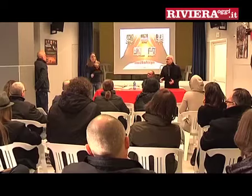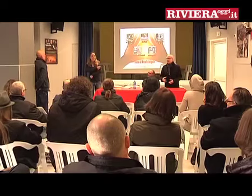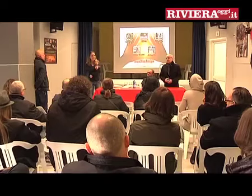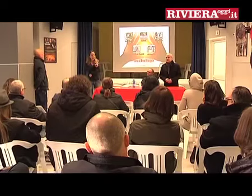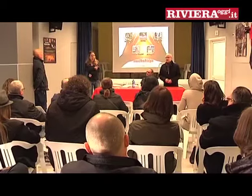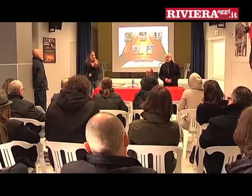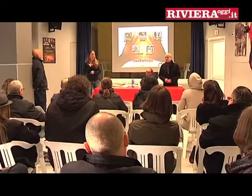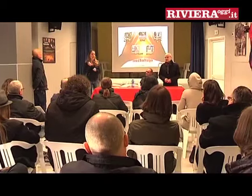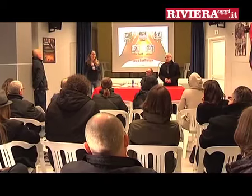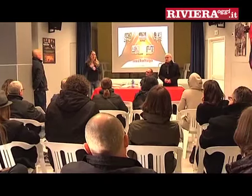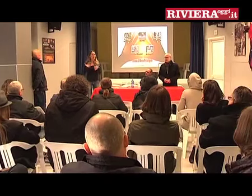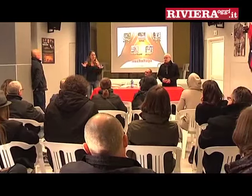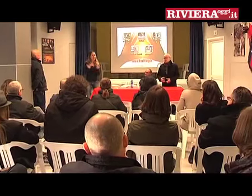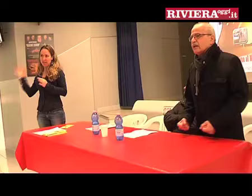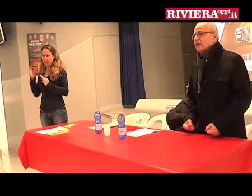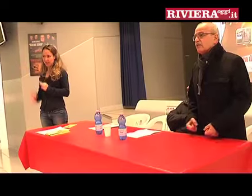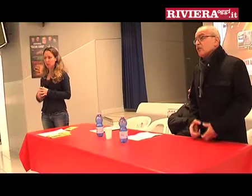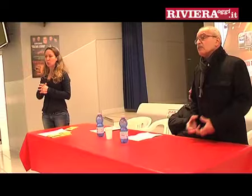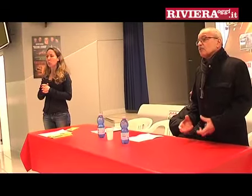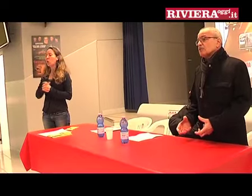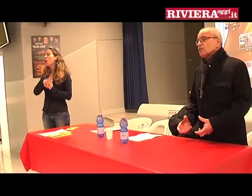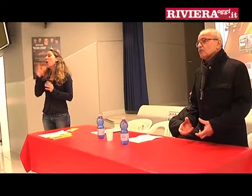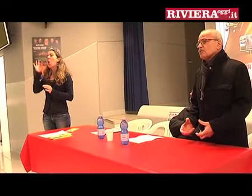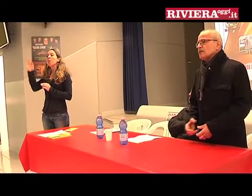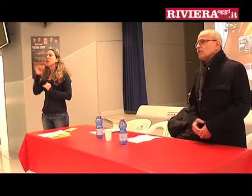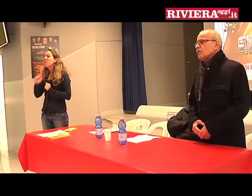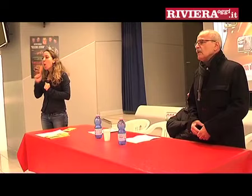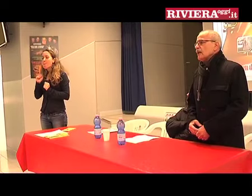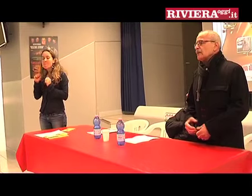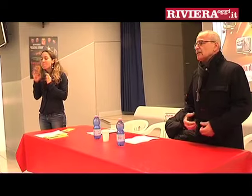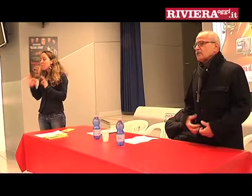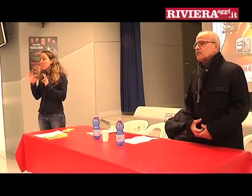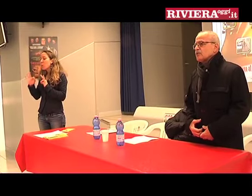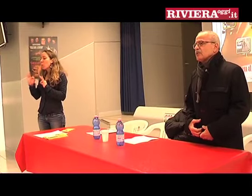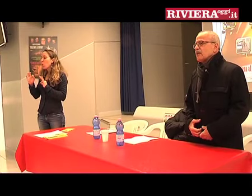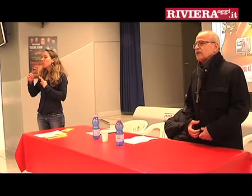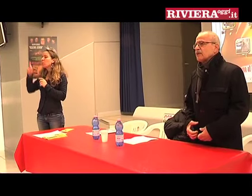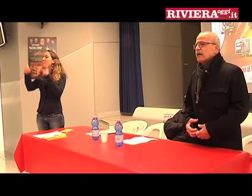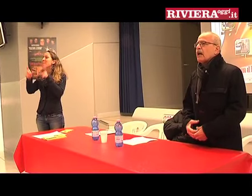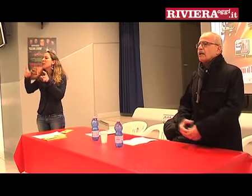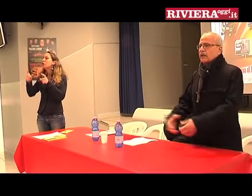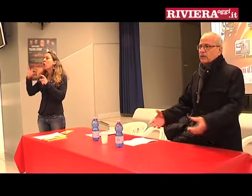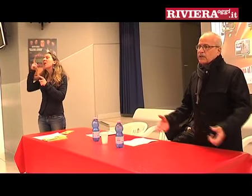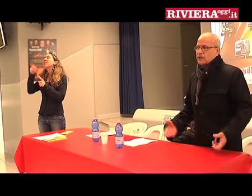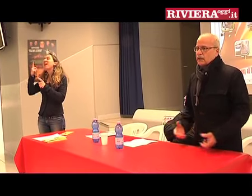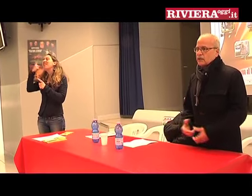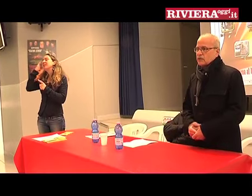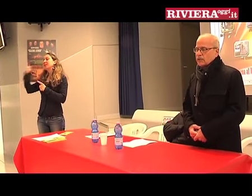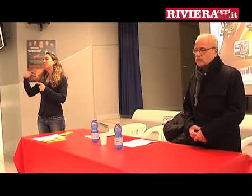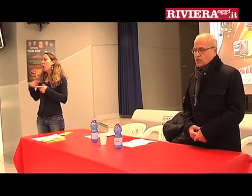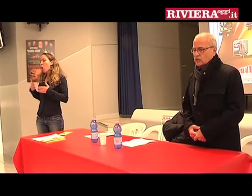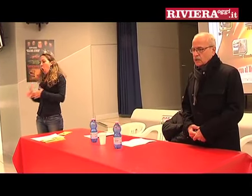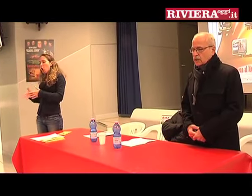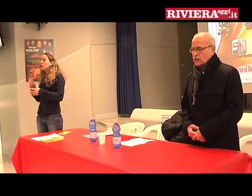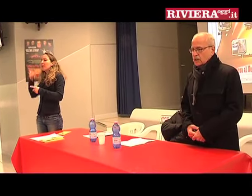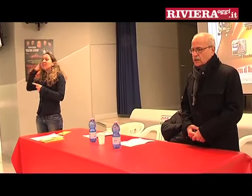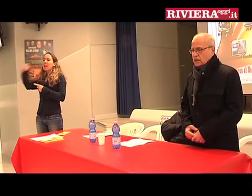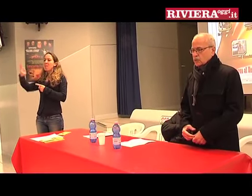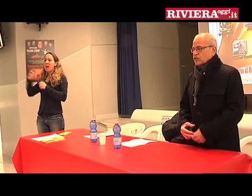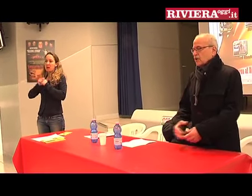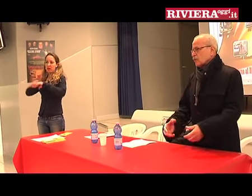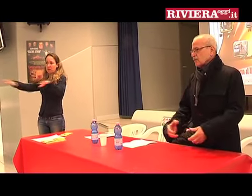Il nostro compito sarà far sapere che voi avete questo progetto attraverso i nostri partner anche a quelli che in qualche modo